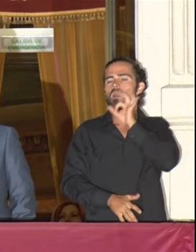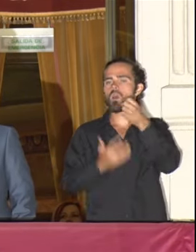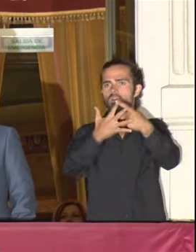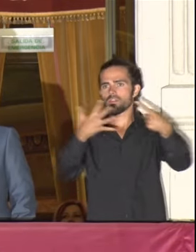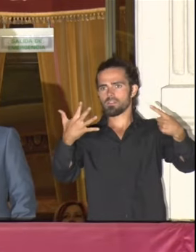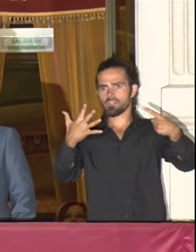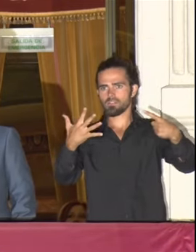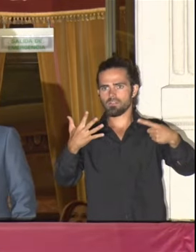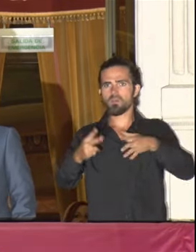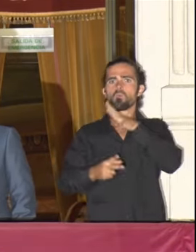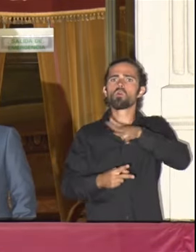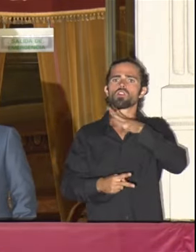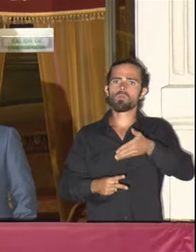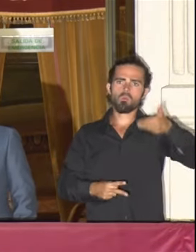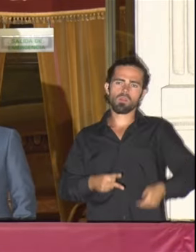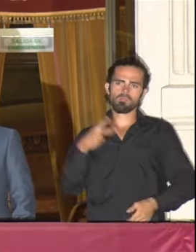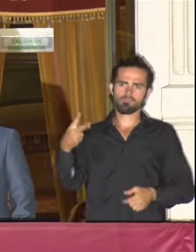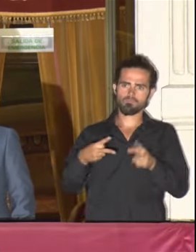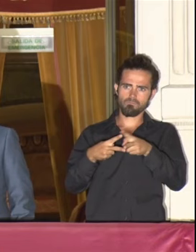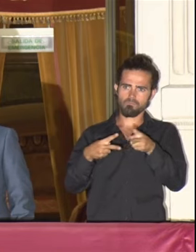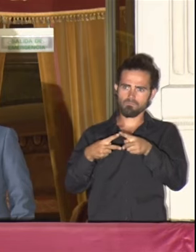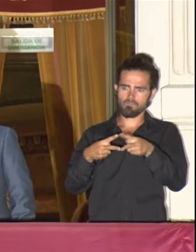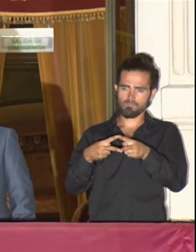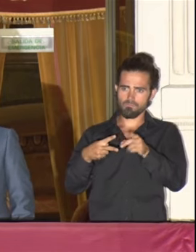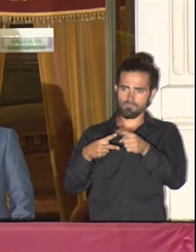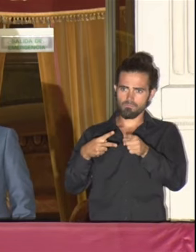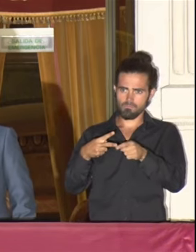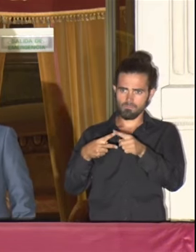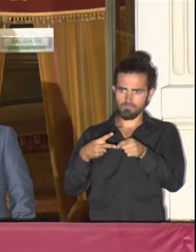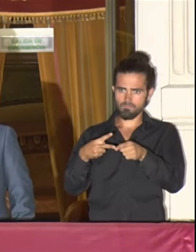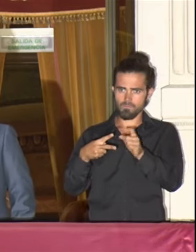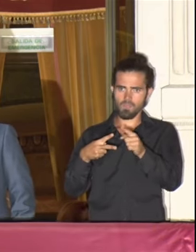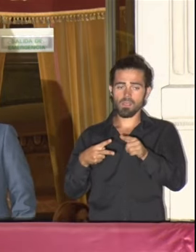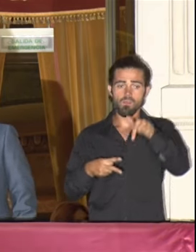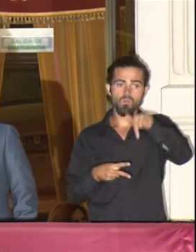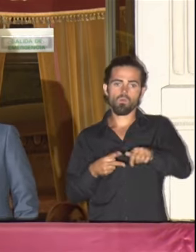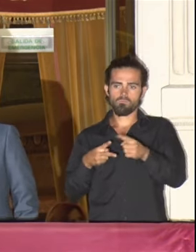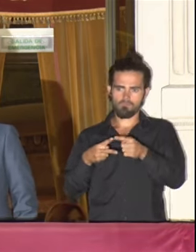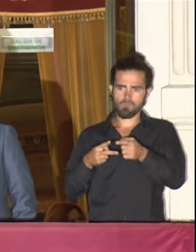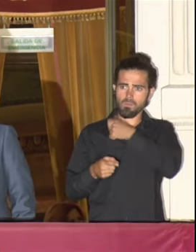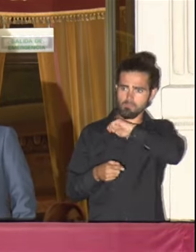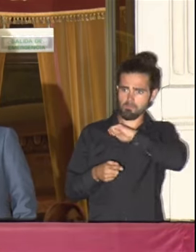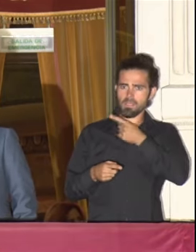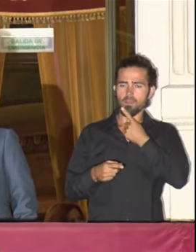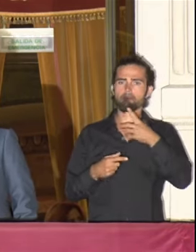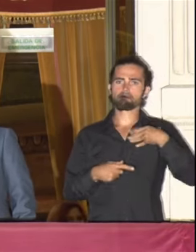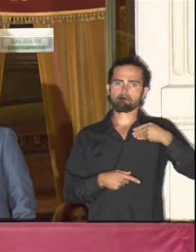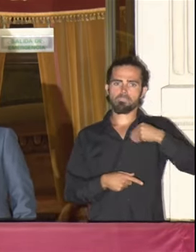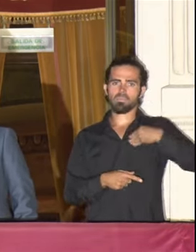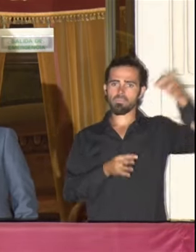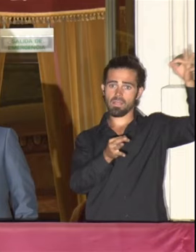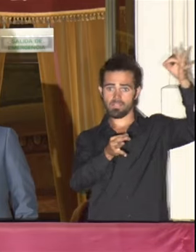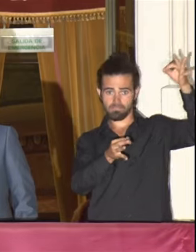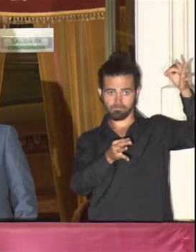porque en España se empieza a consumir papel por los notarios y por los contratos que se hacían, y se